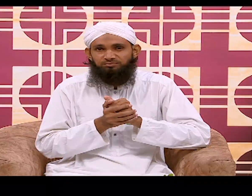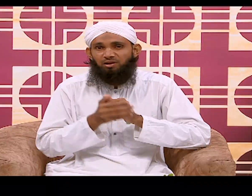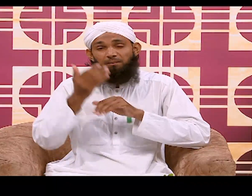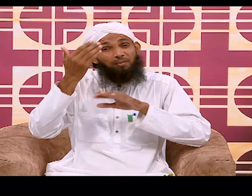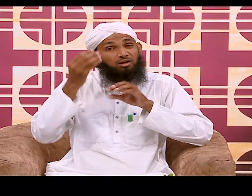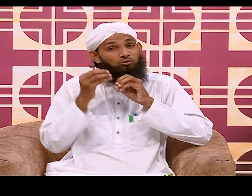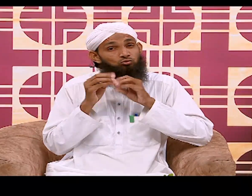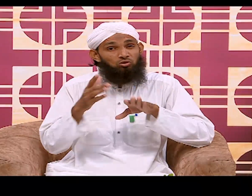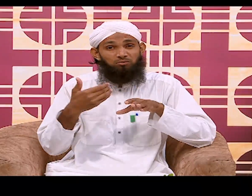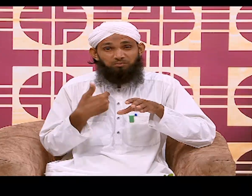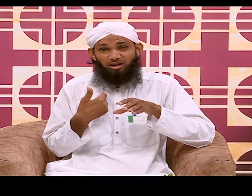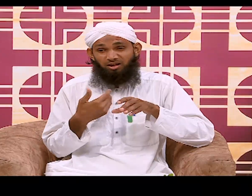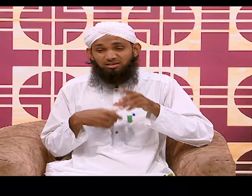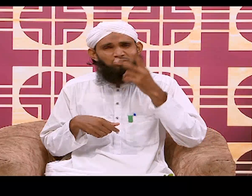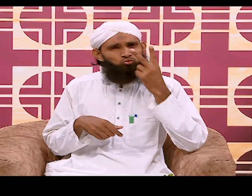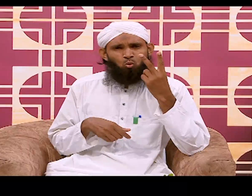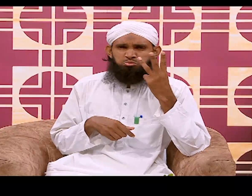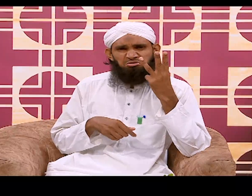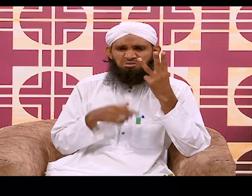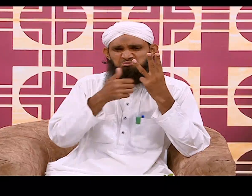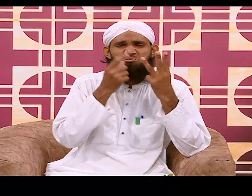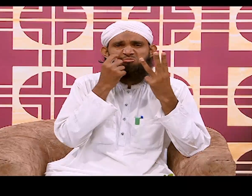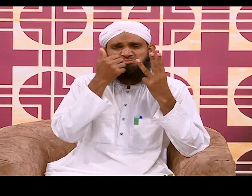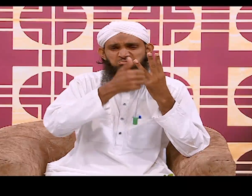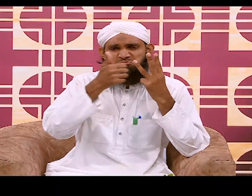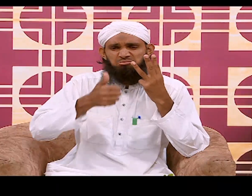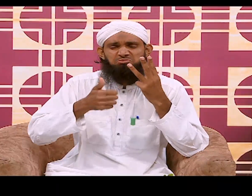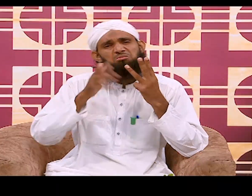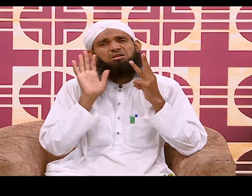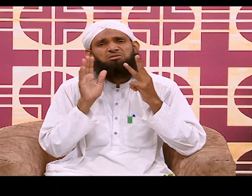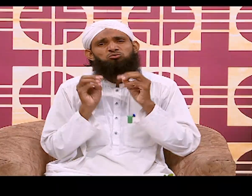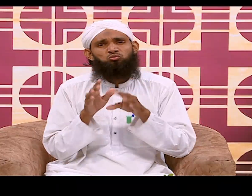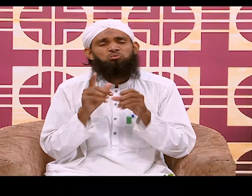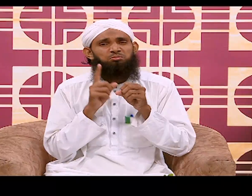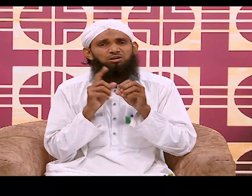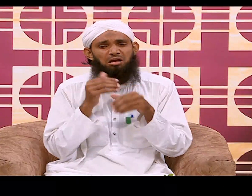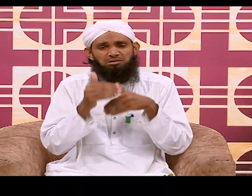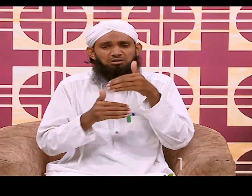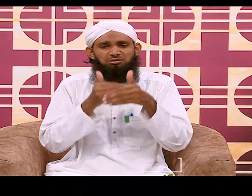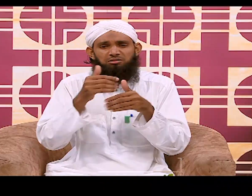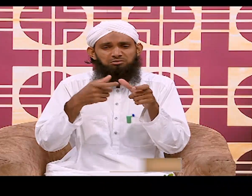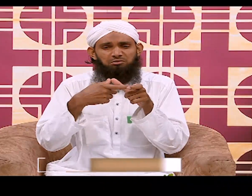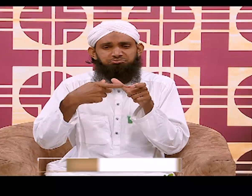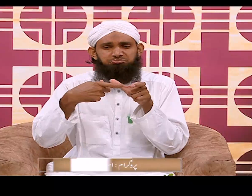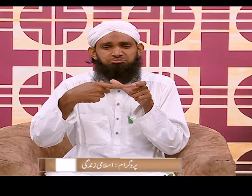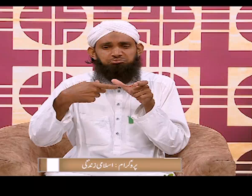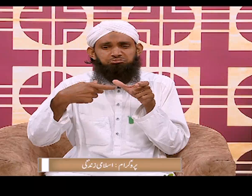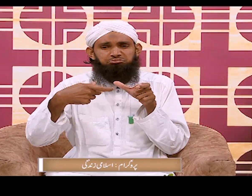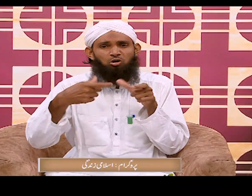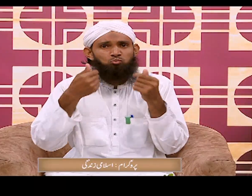میں میرے پاس 2 یا 3 آدمی بیٹھا کرتے تھے، پھر آہستہ آہستہ لوگوں کا ہجوم ہونے لگا۔ لوگ دور